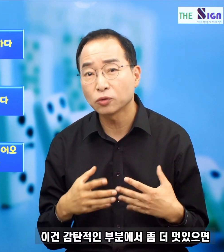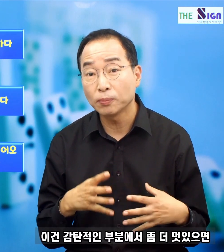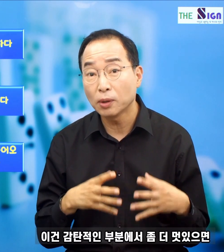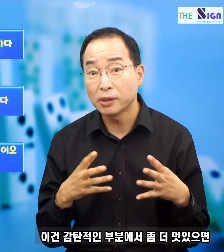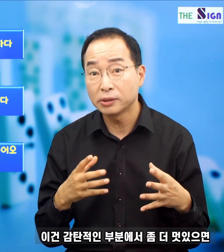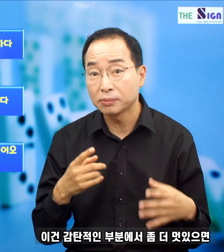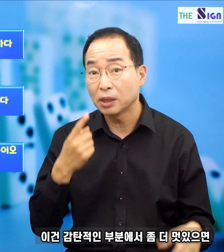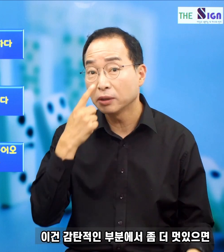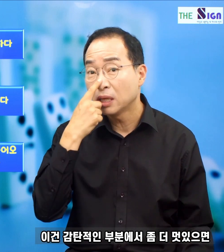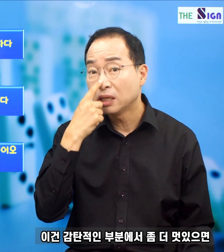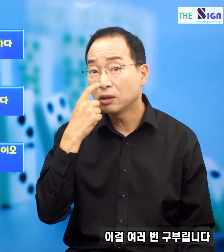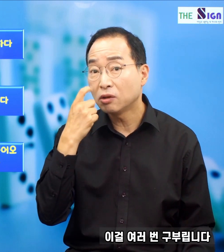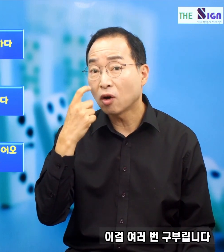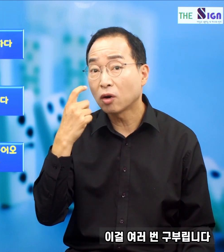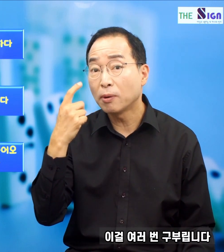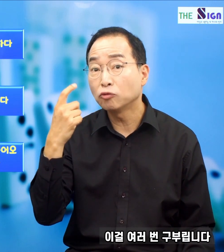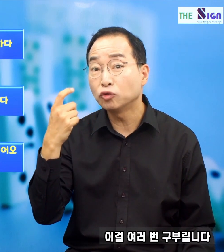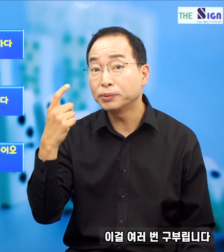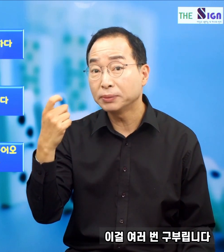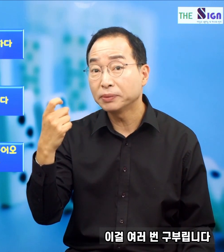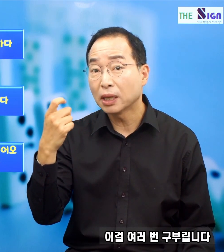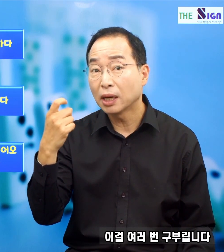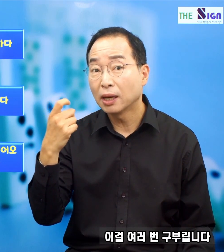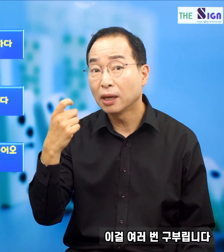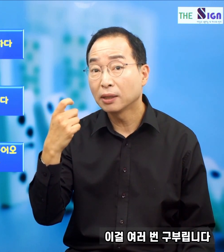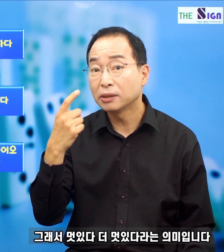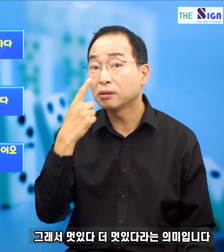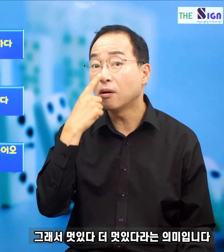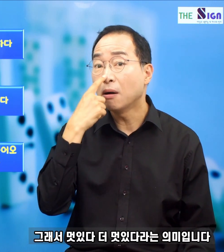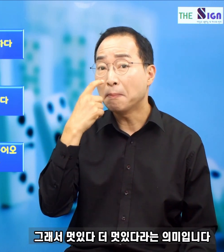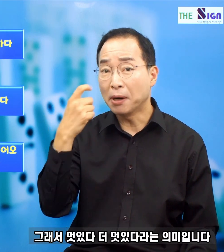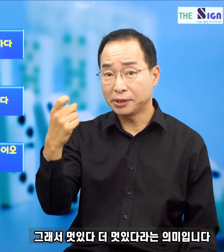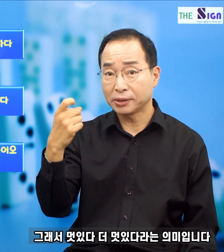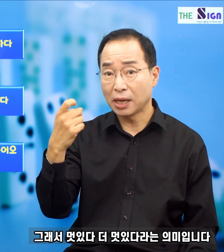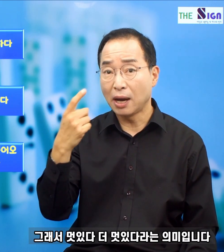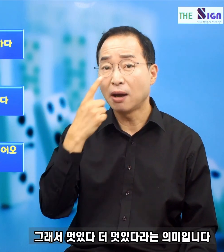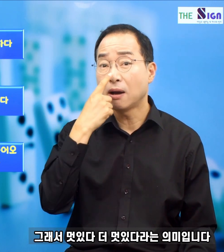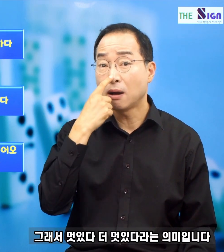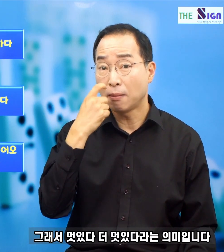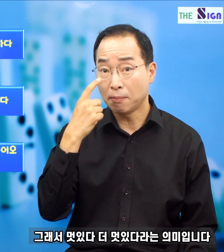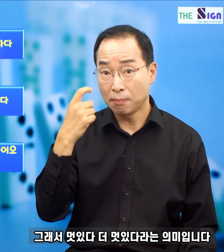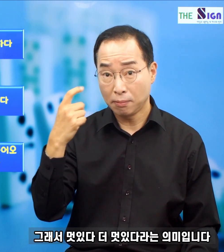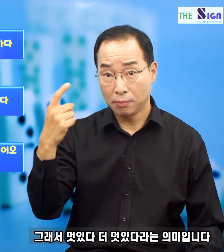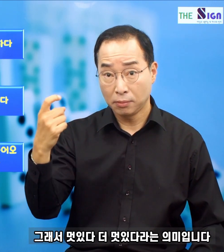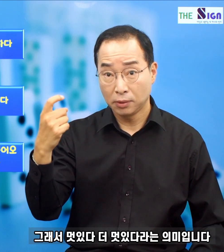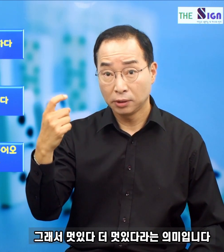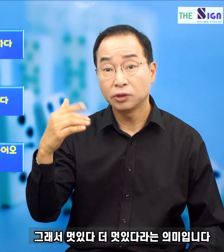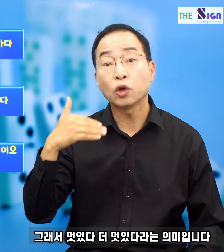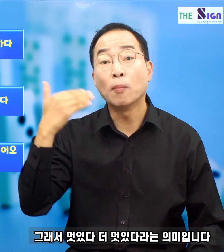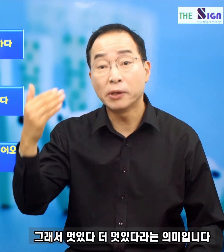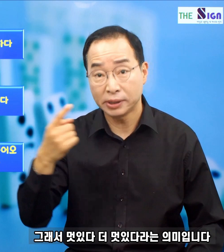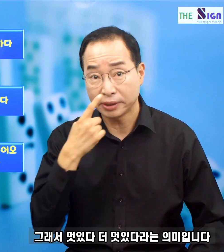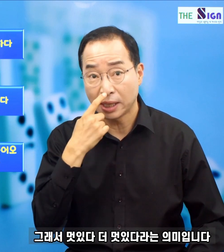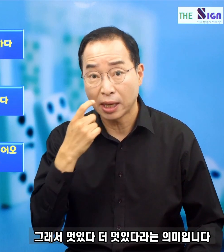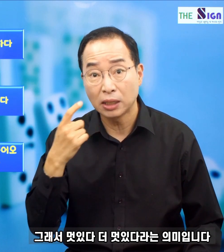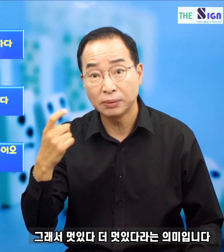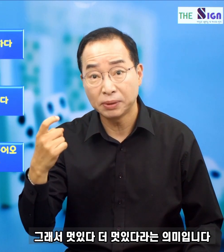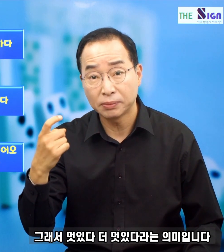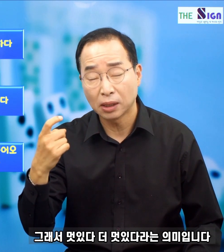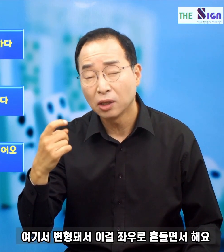더 멋있으면 이걸 여러 번 구부립니다. 그래서 멋있다, 더 멋있다라는 의미입니다. 여기